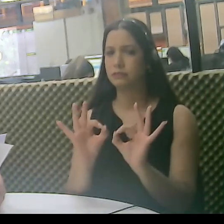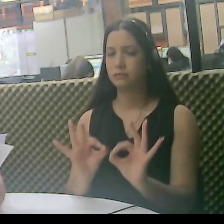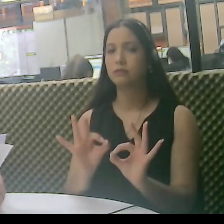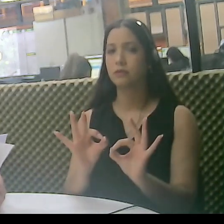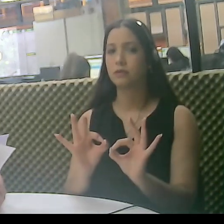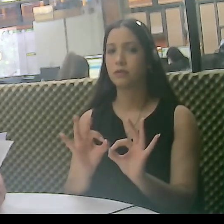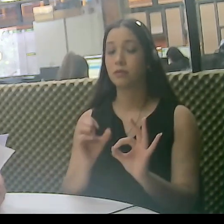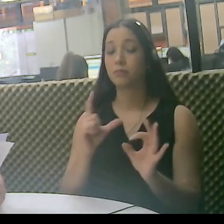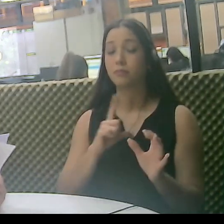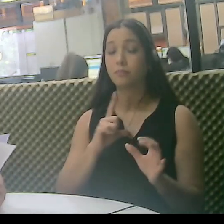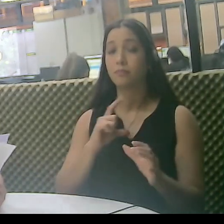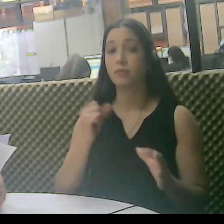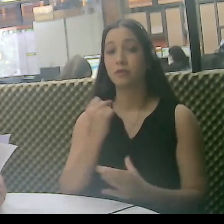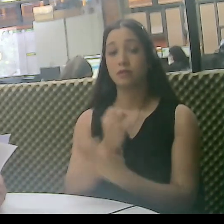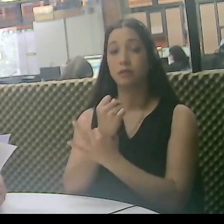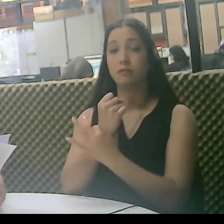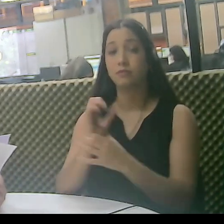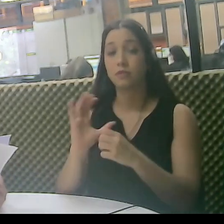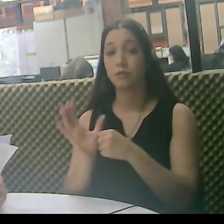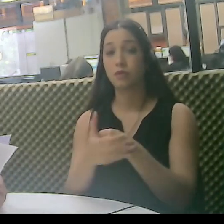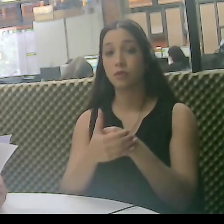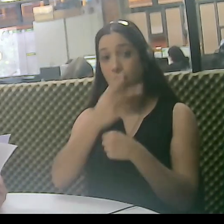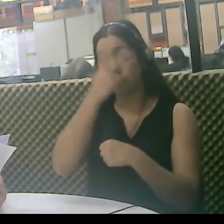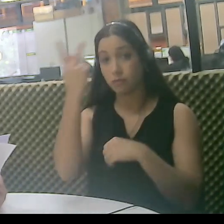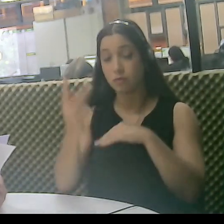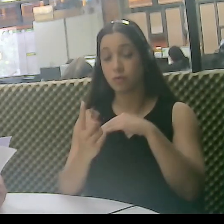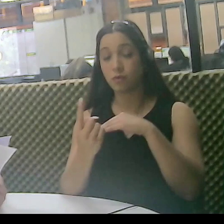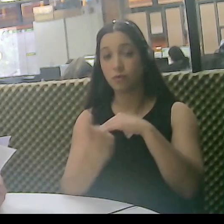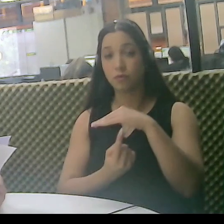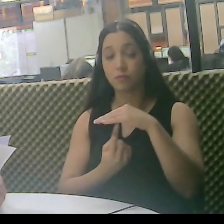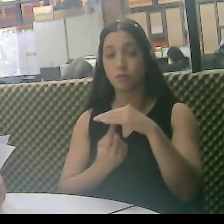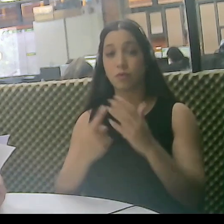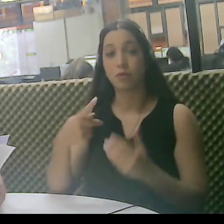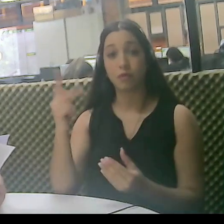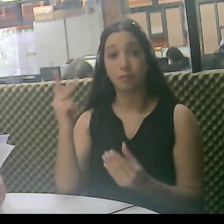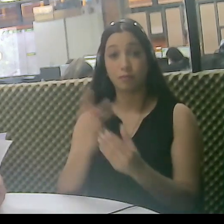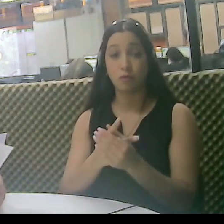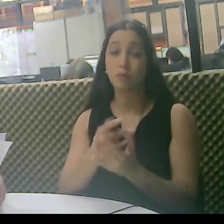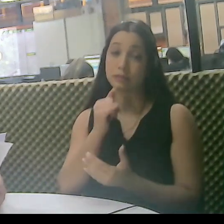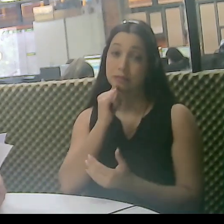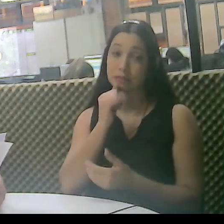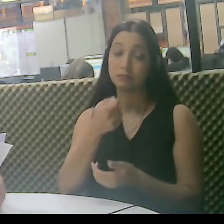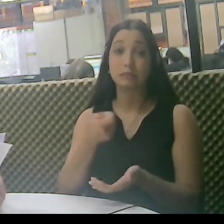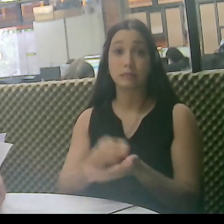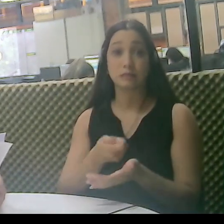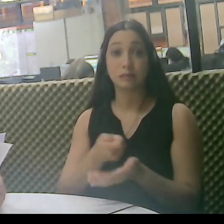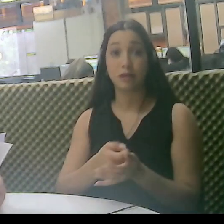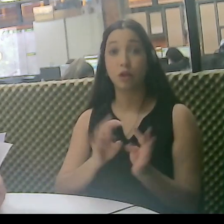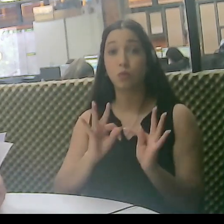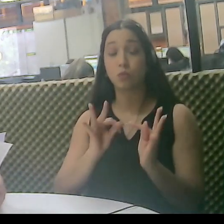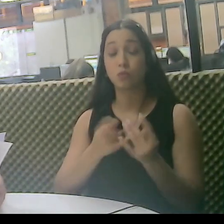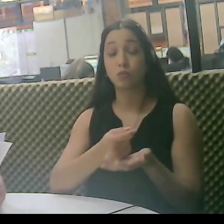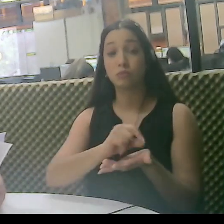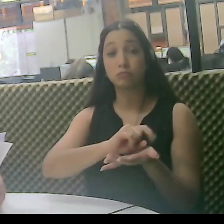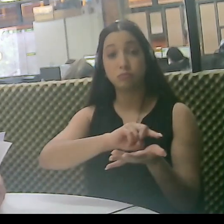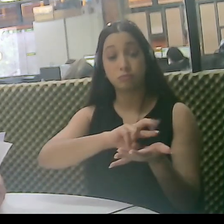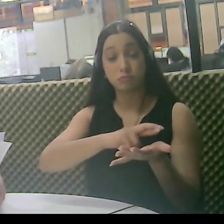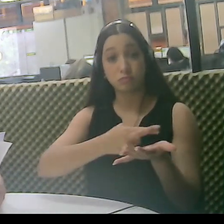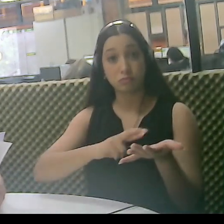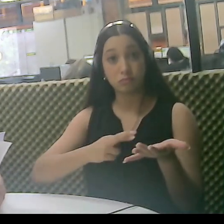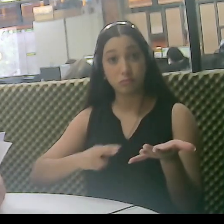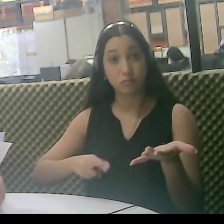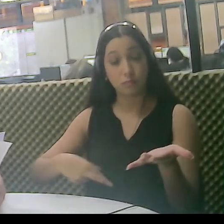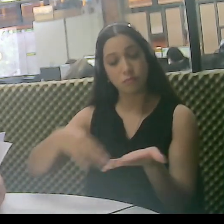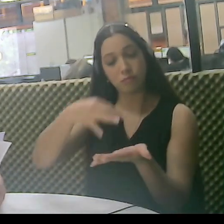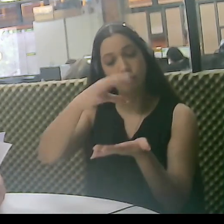órgãos de defesa do consumidor, como o Procon. É imprescindível exigir por escrito todo o detalhamento do serviço a